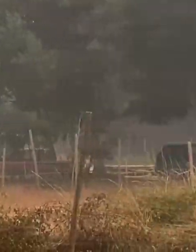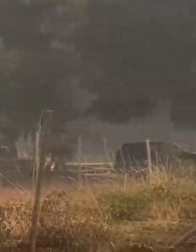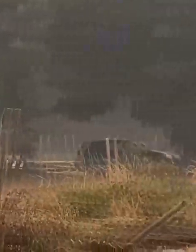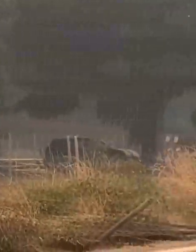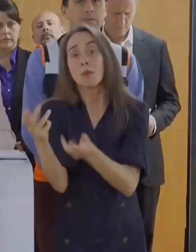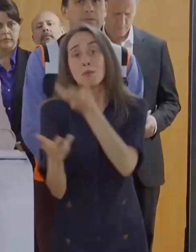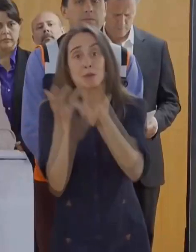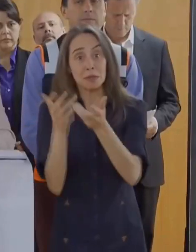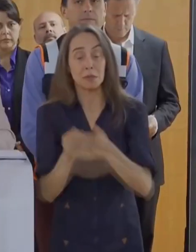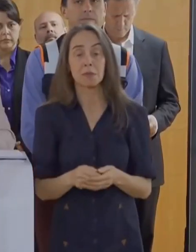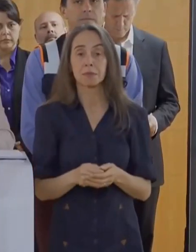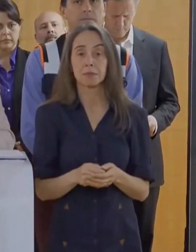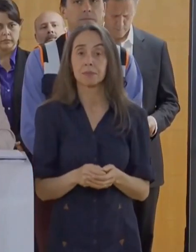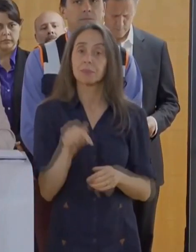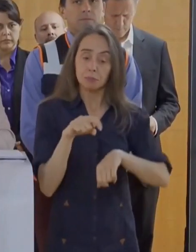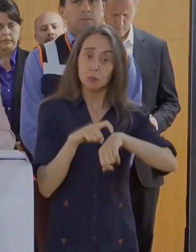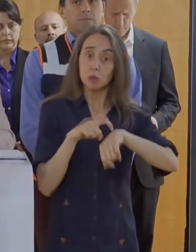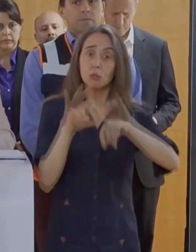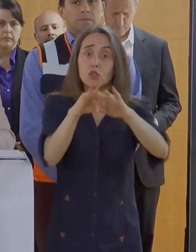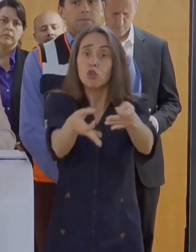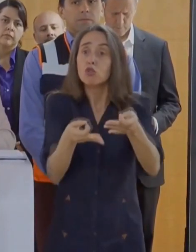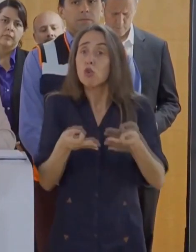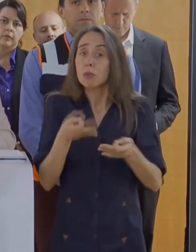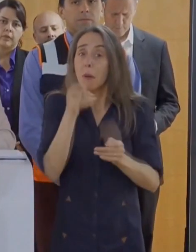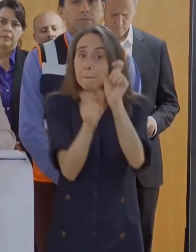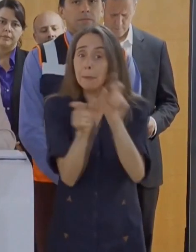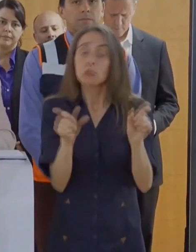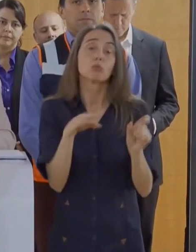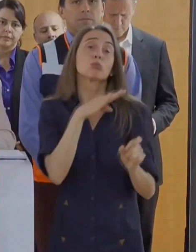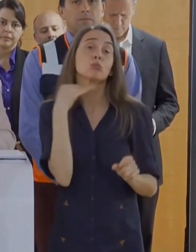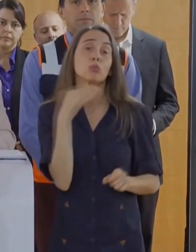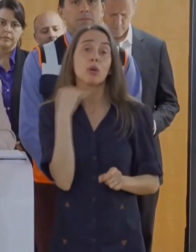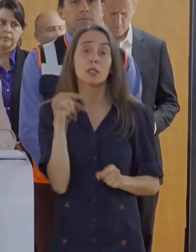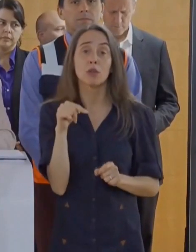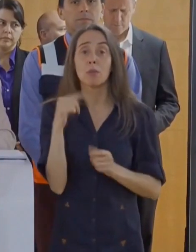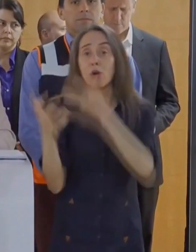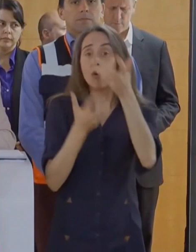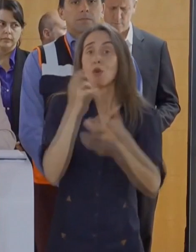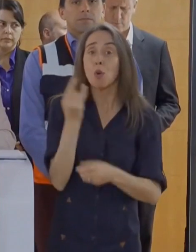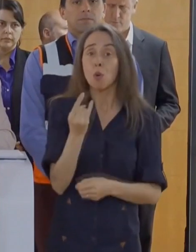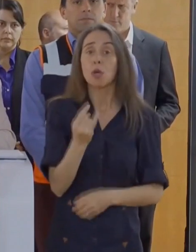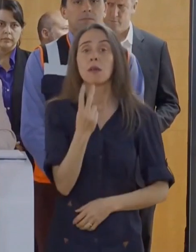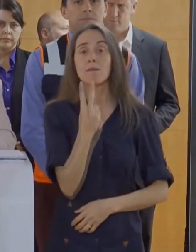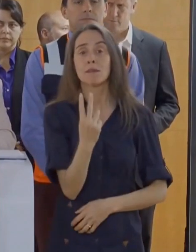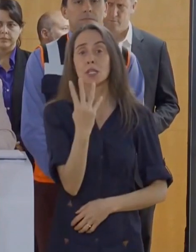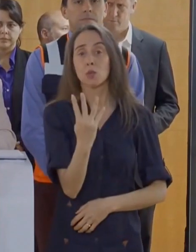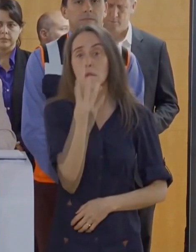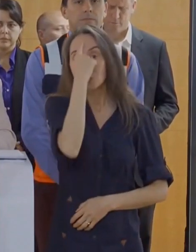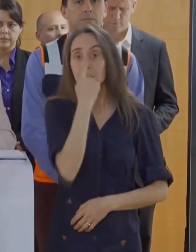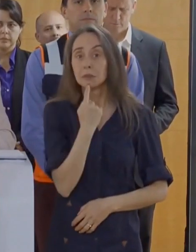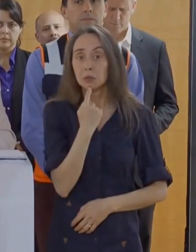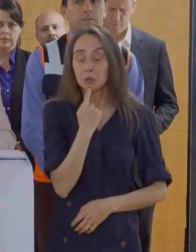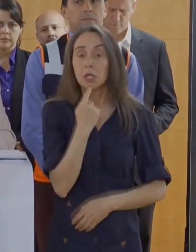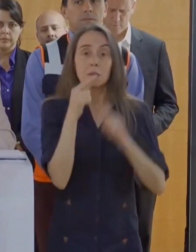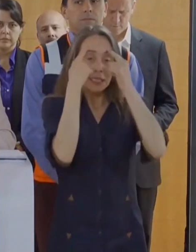24 muertos. Hasta el momento el número total de personas fallecidas en esta emergencia es de 24